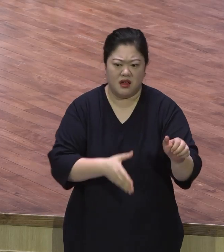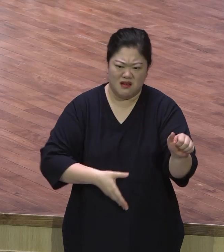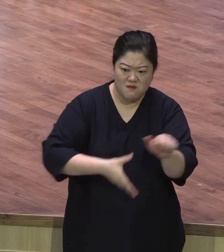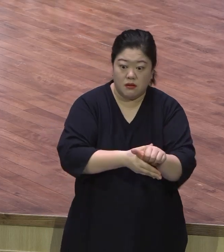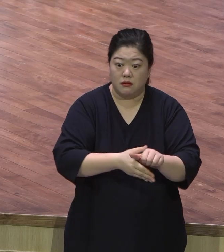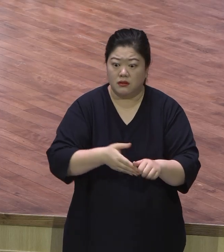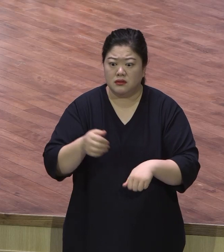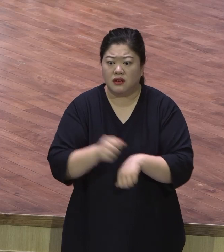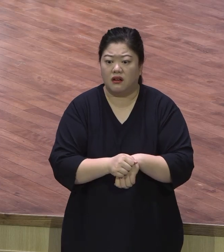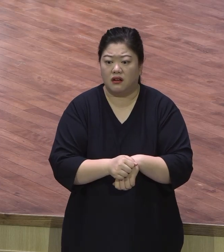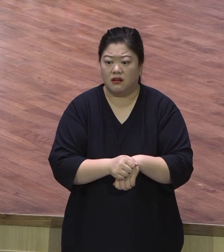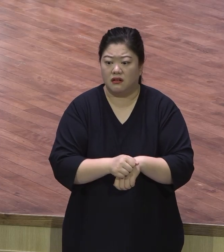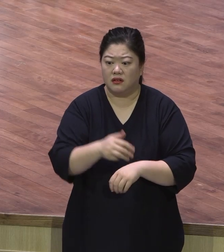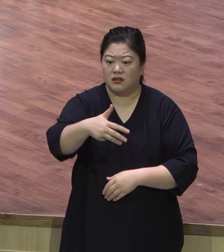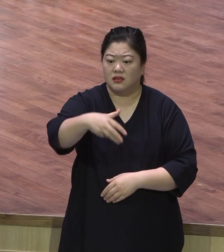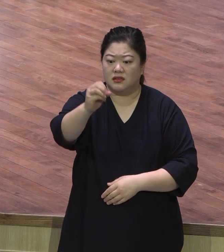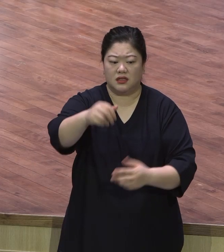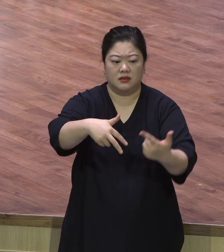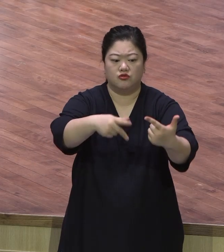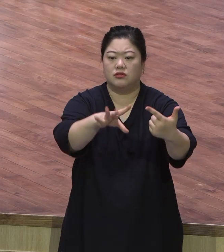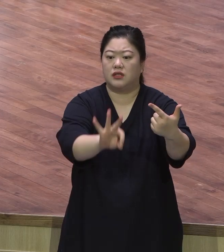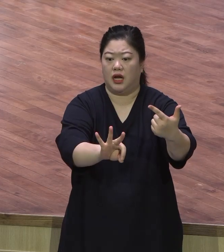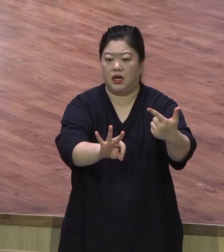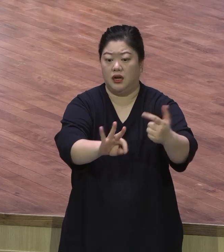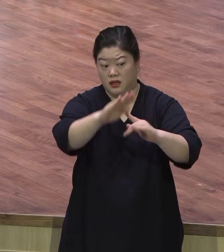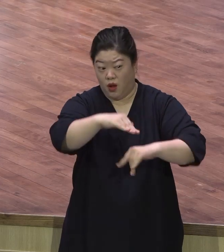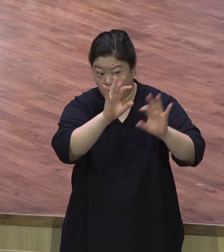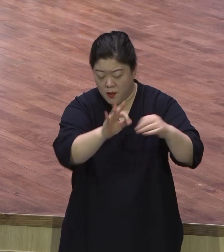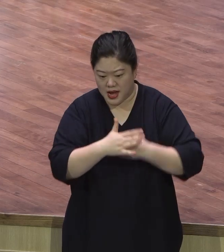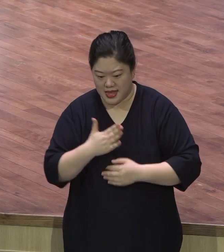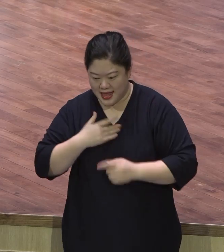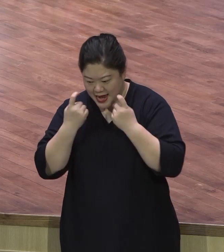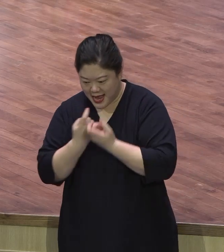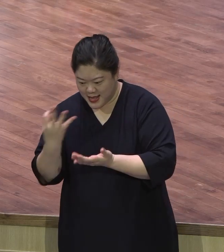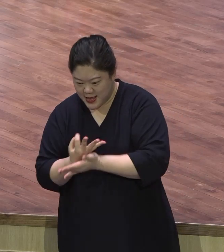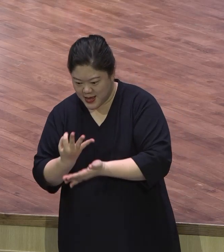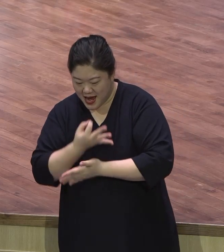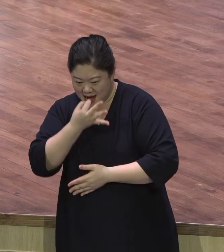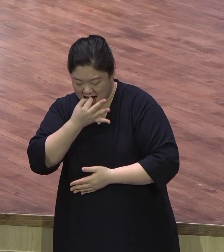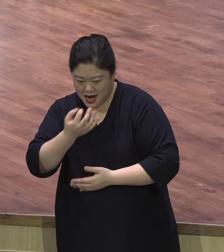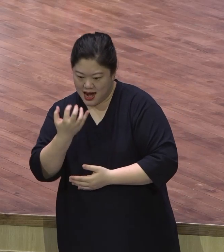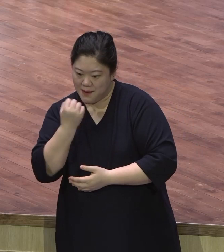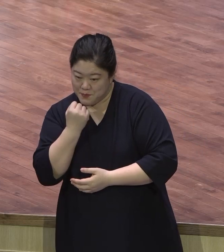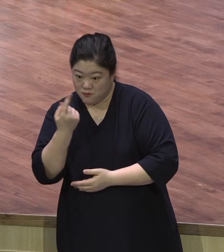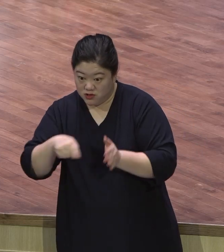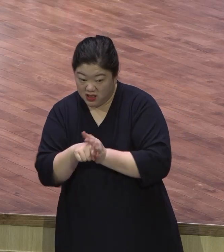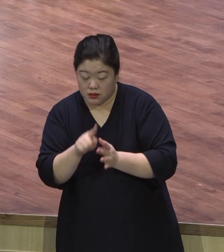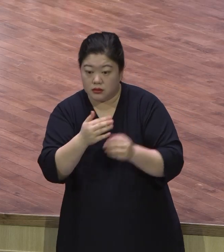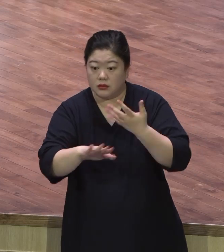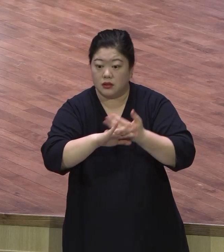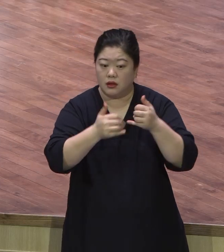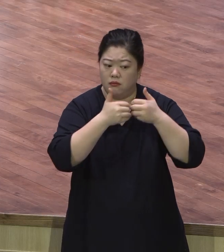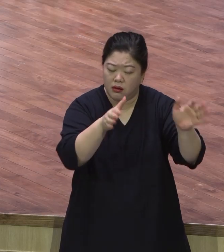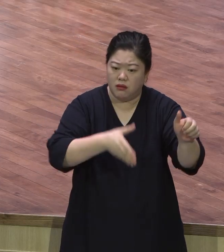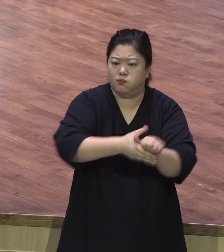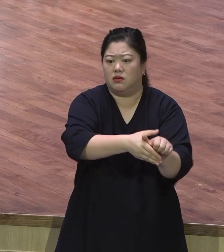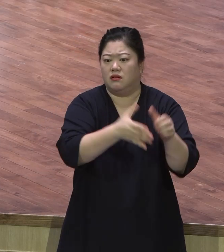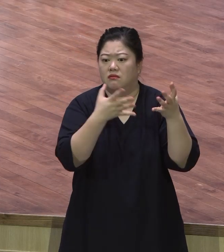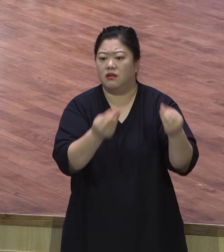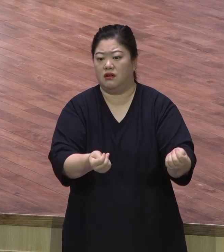장세기 6장에 불신자 때 가졌던 예털입니다. 이 예털을 과감하게 깨란 것입니다. 예수 믿고 나서도